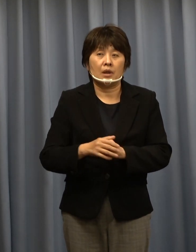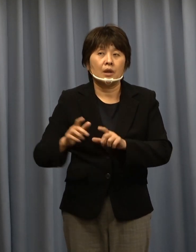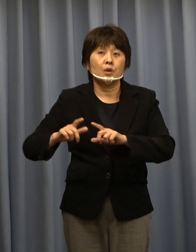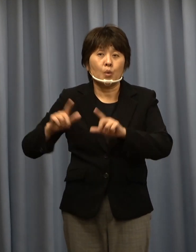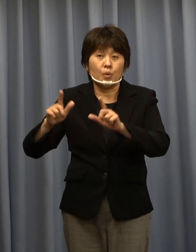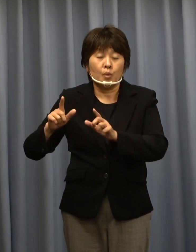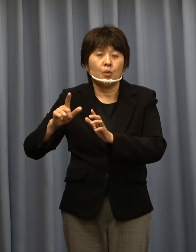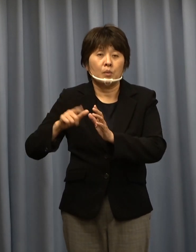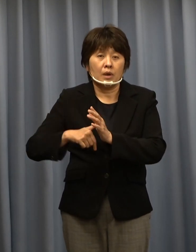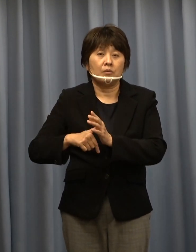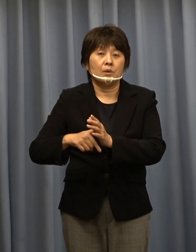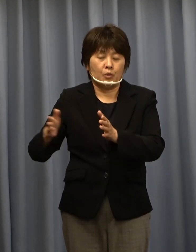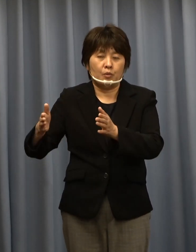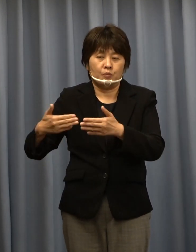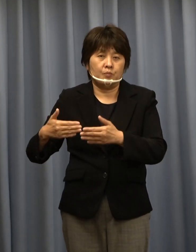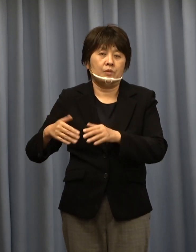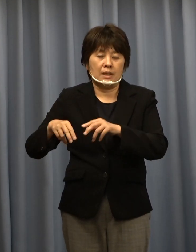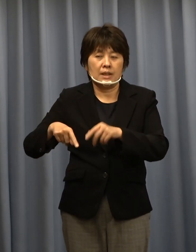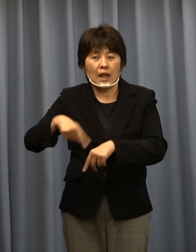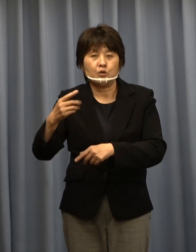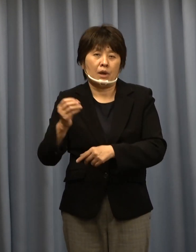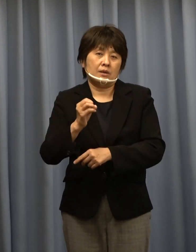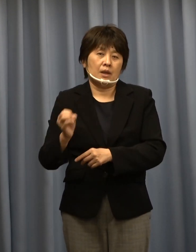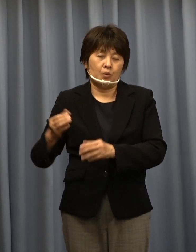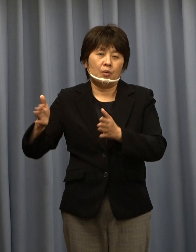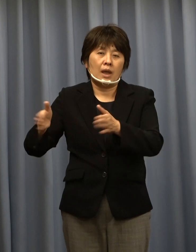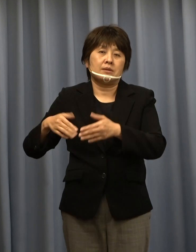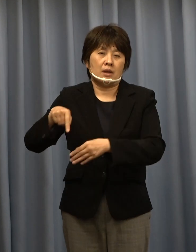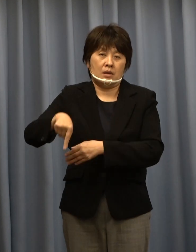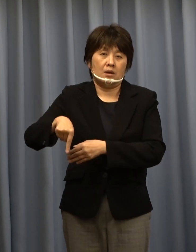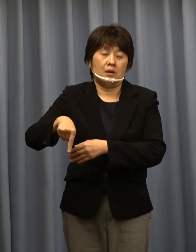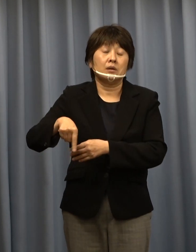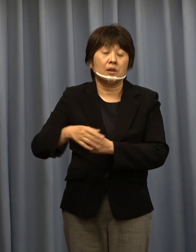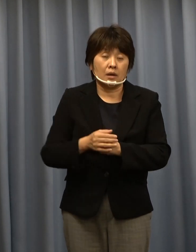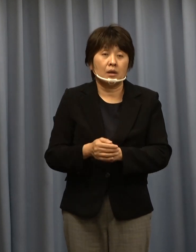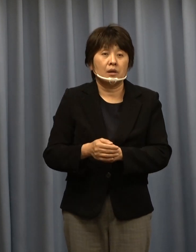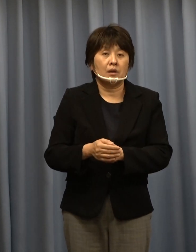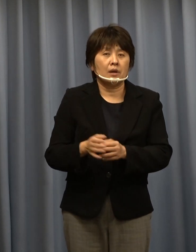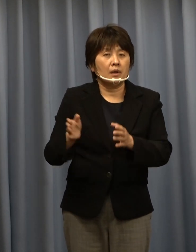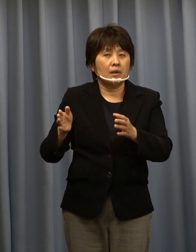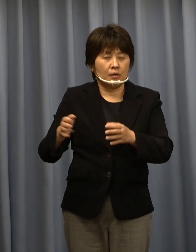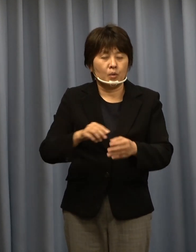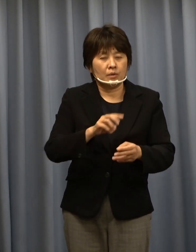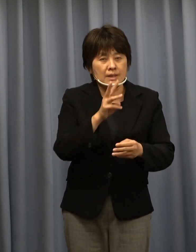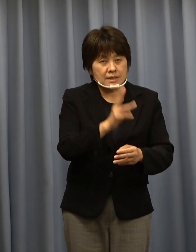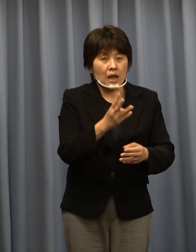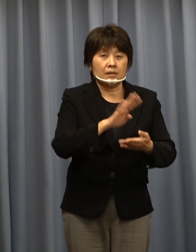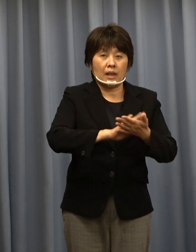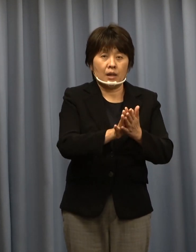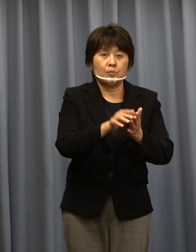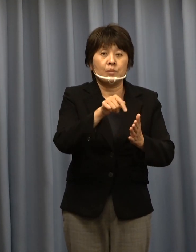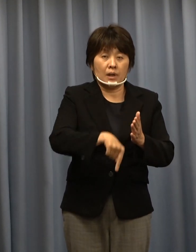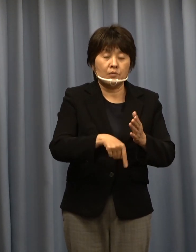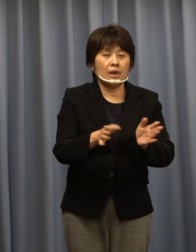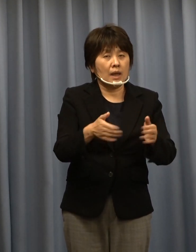を閉鎖をしているわけでございますから、閉鎖をするということにはないにしろ、ここについては重